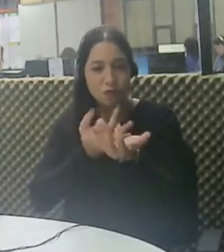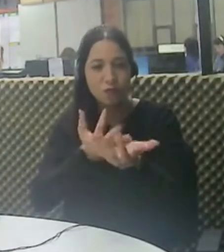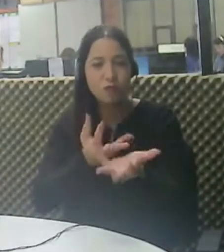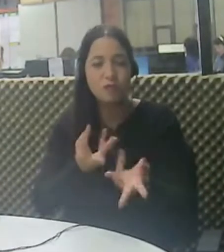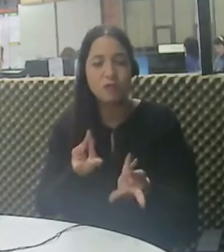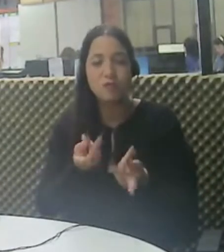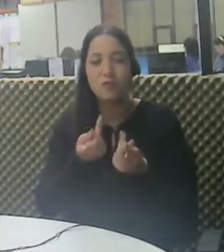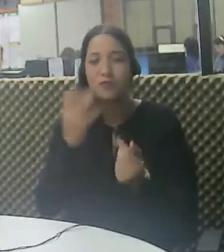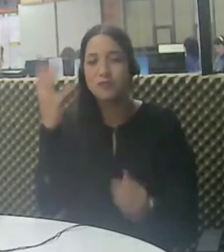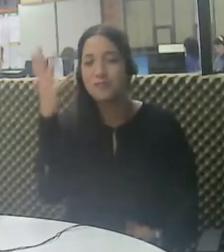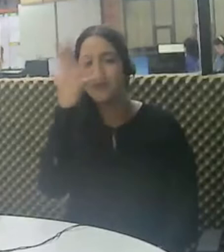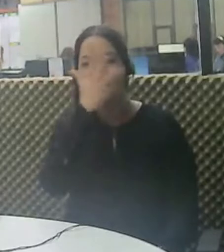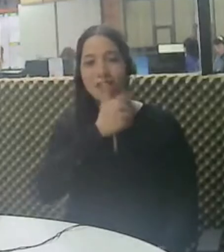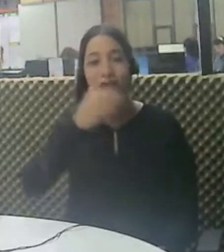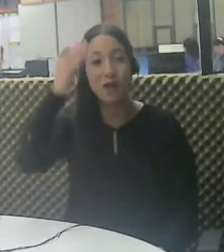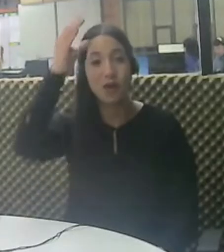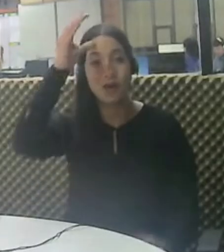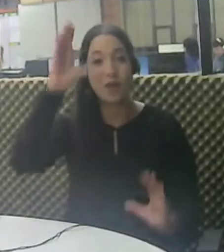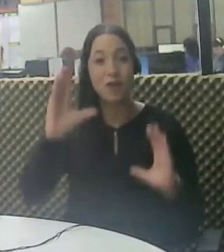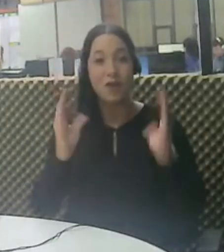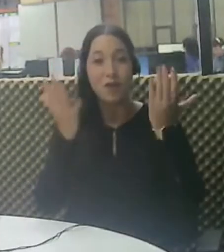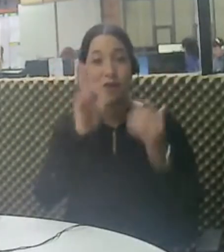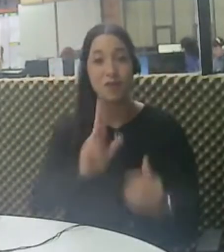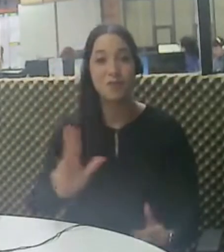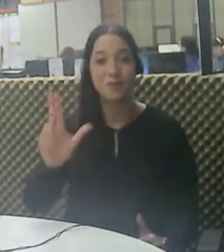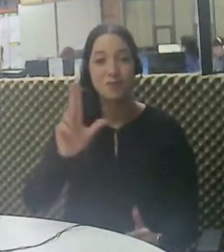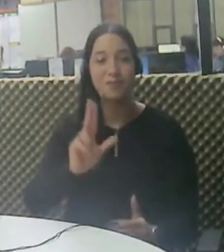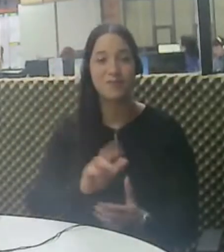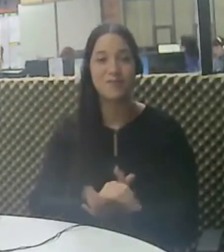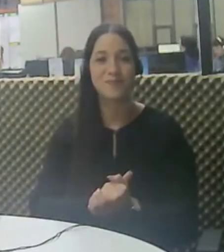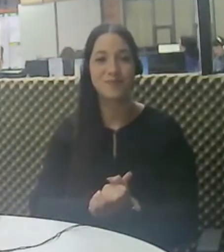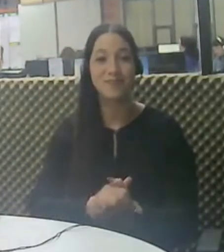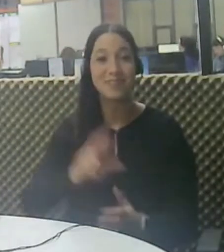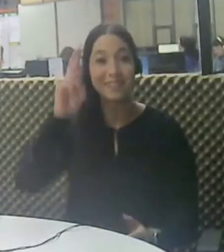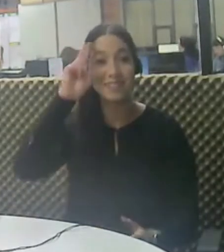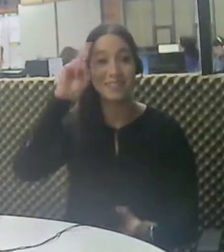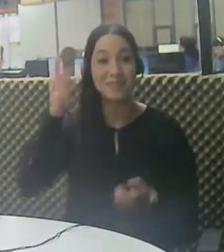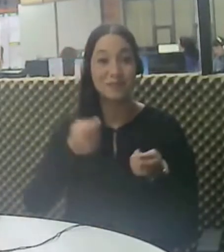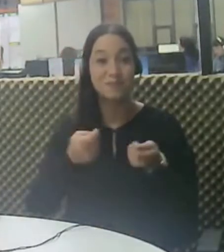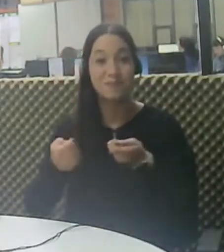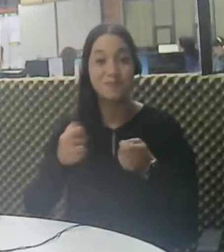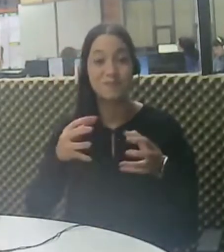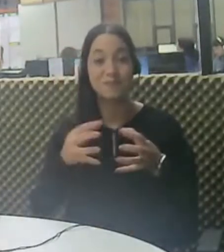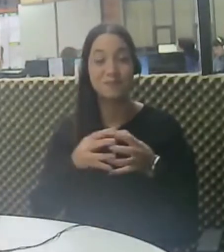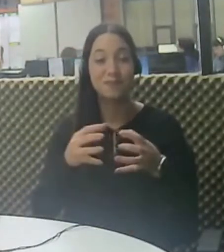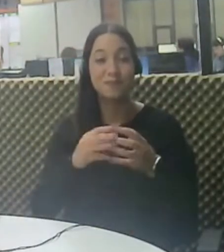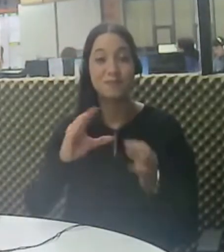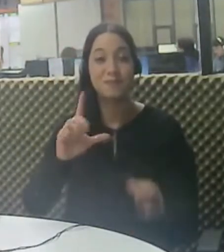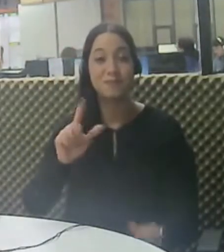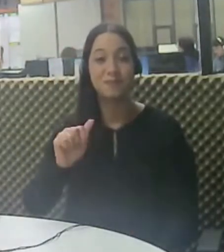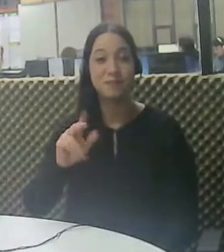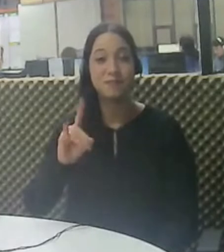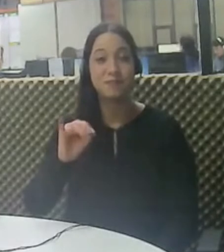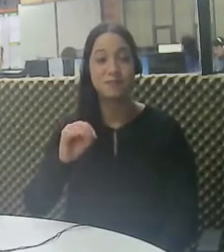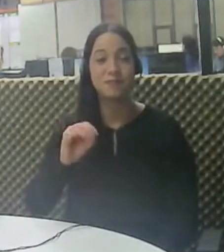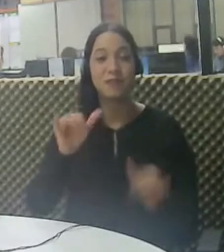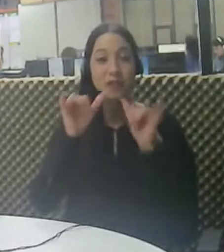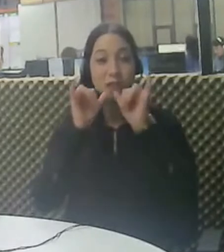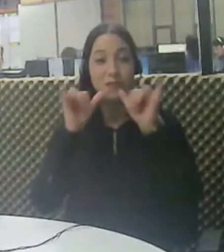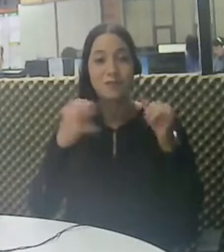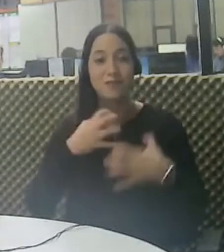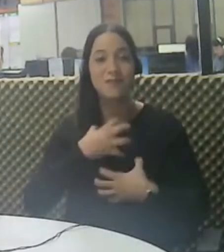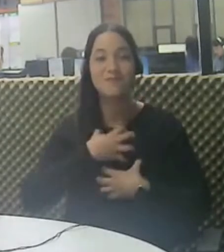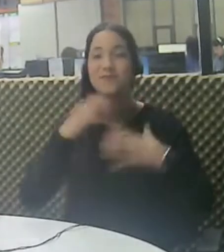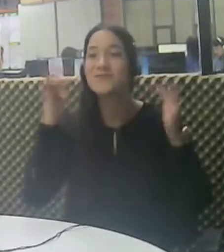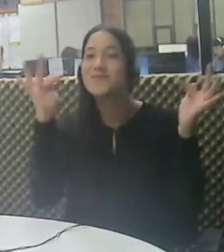essência linda que é o Congado de Uberlândia. O diretor administrativo da Irmandade, Cláudio Eduardo, destaca a alegria